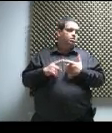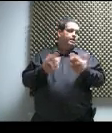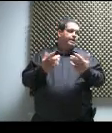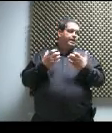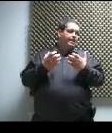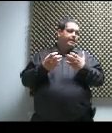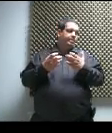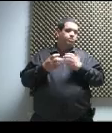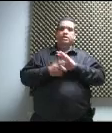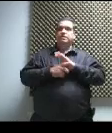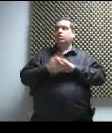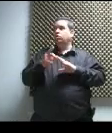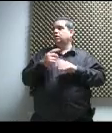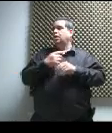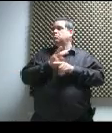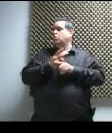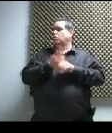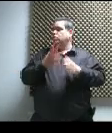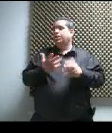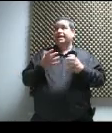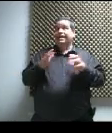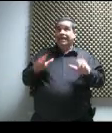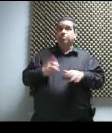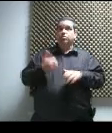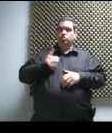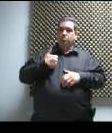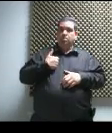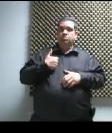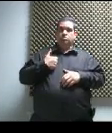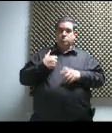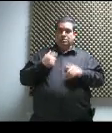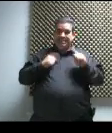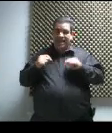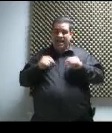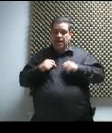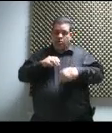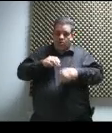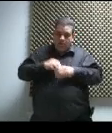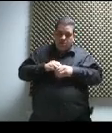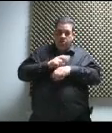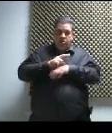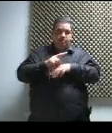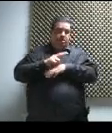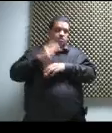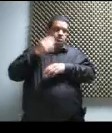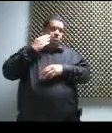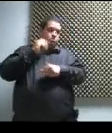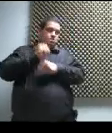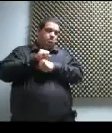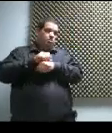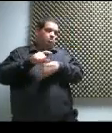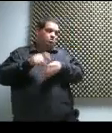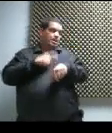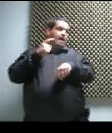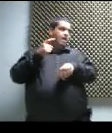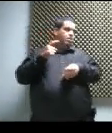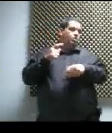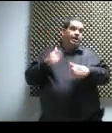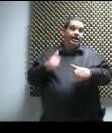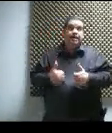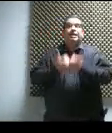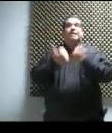productores. Y queremos hacer teatro también nosotros en Vieques. Pero sabemos que es una tarea larga, que es